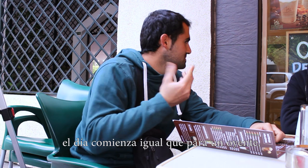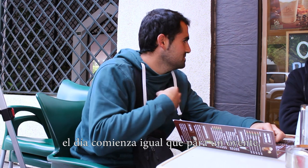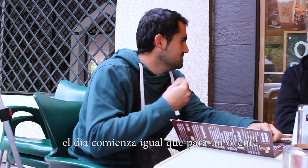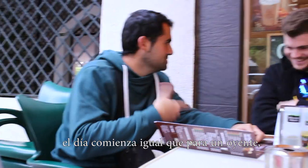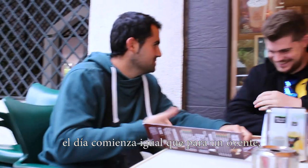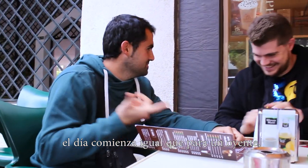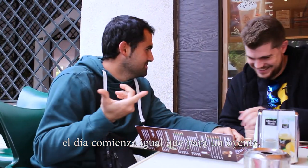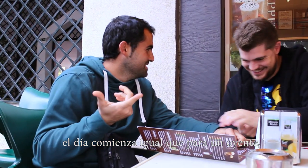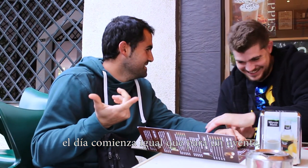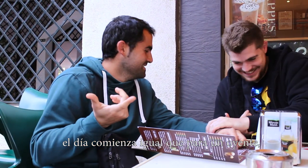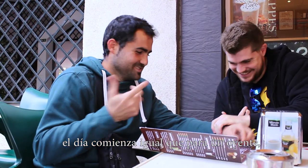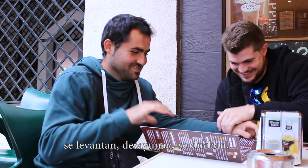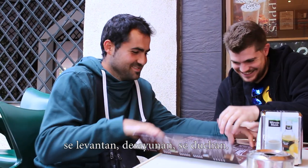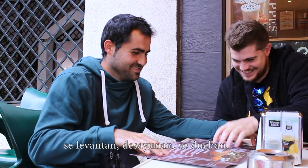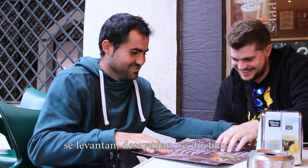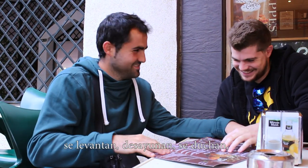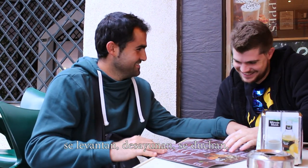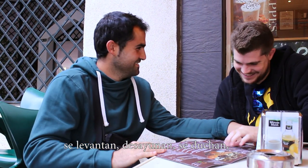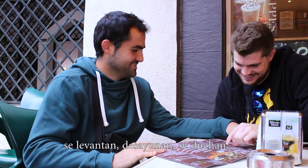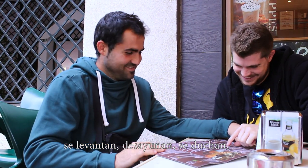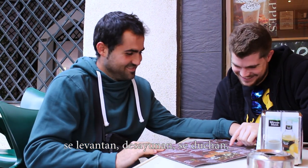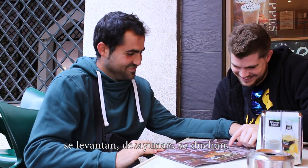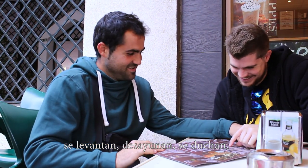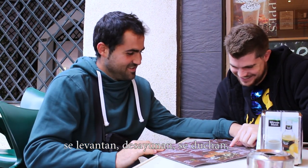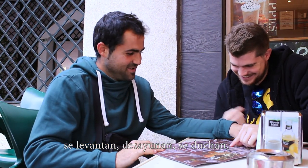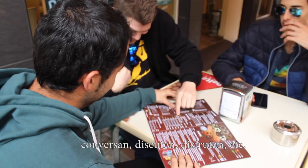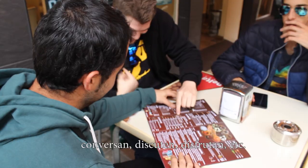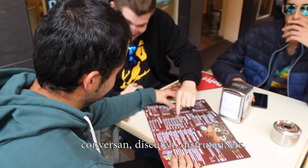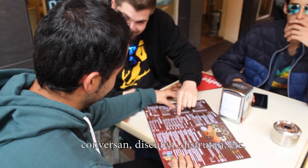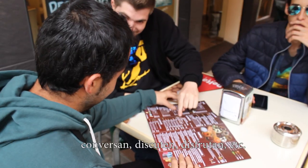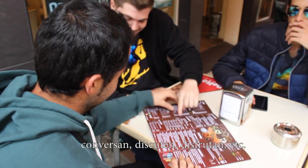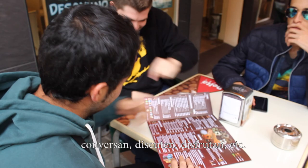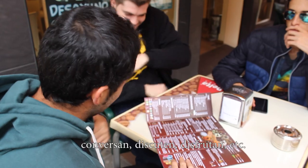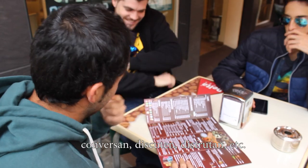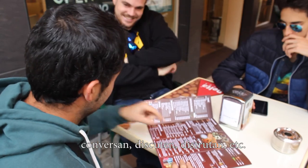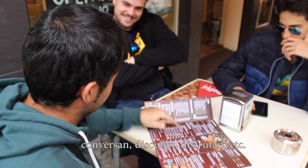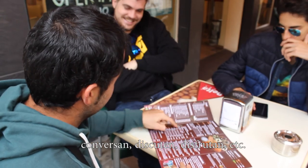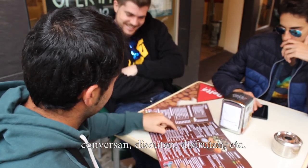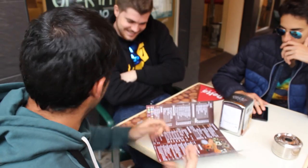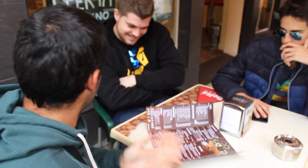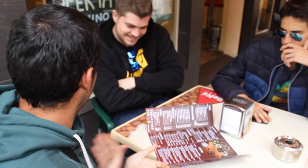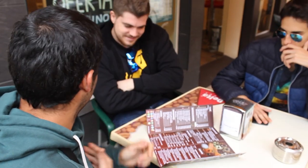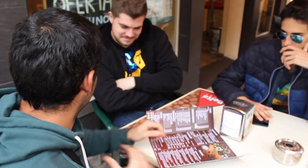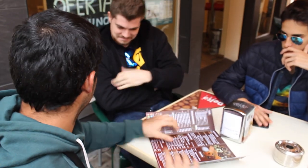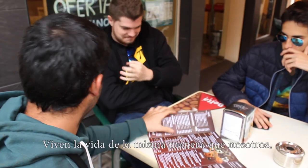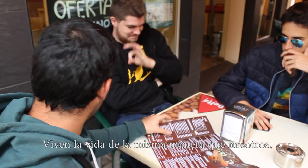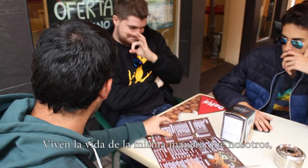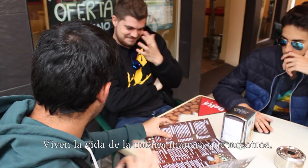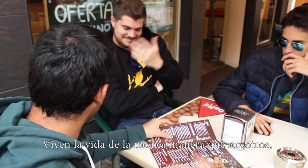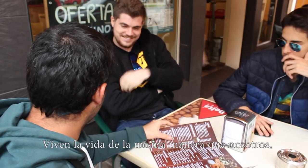comienza igual que para un oyente. Se levantan, desayunan, se duchan, conversan, discuten, disfrutan, etc. Viven la vida de la misma